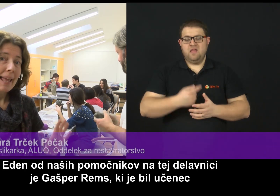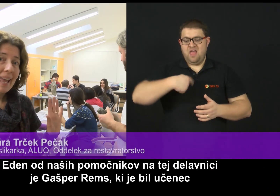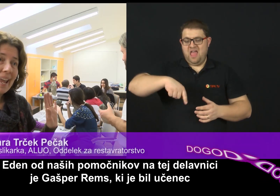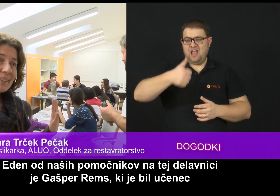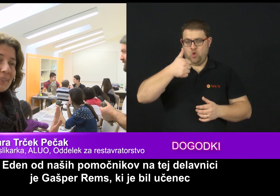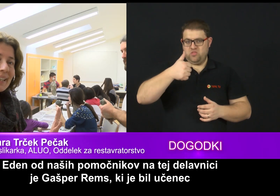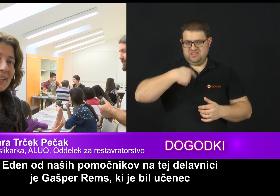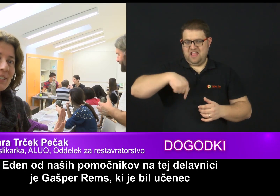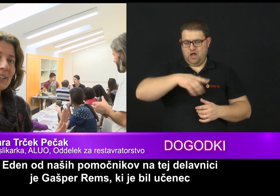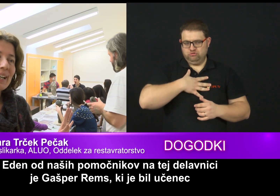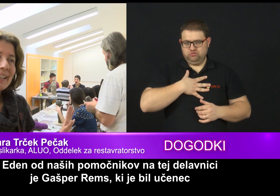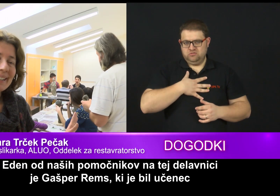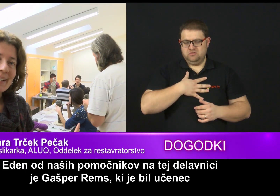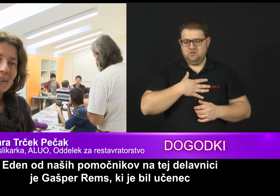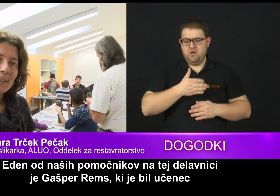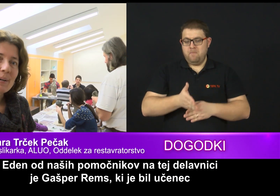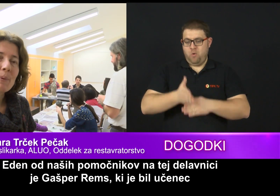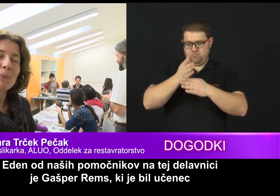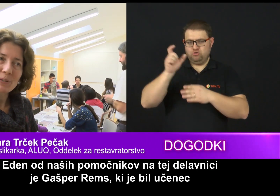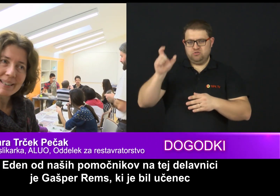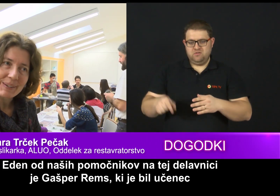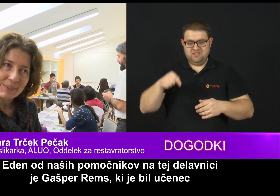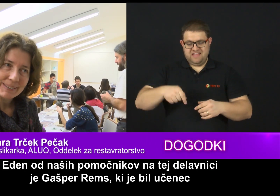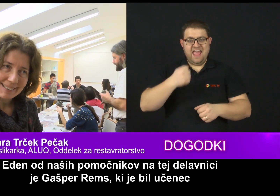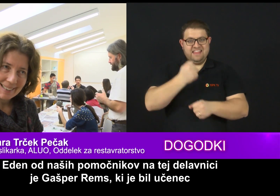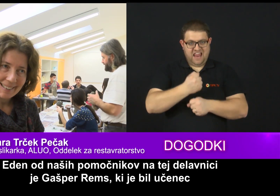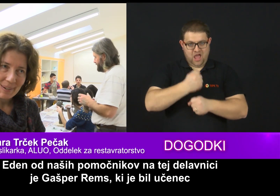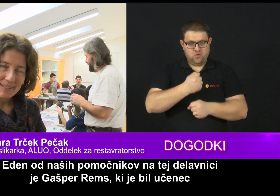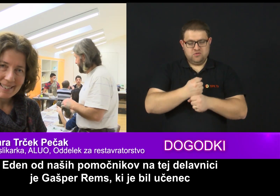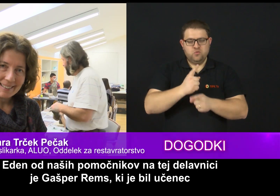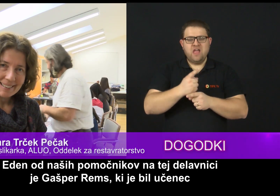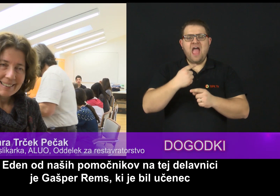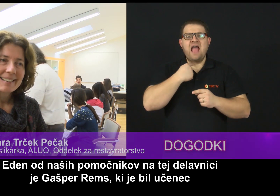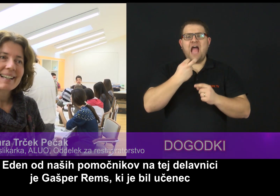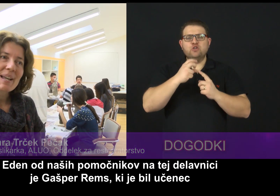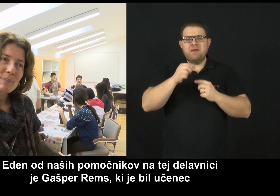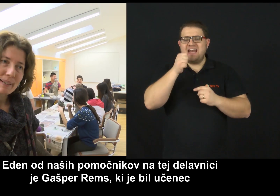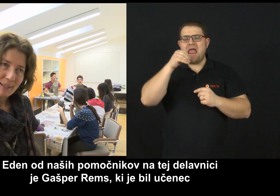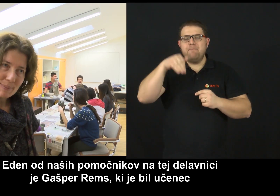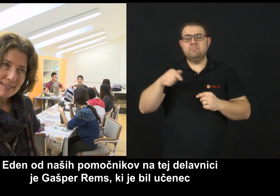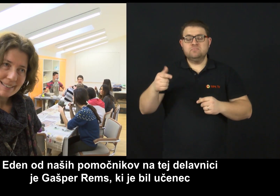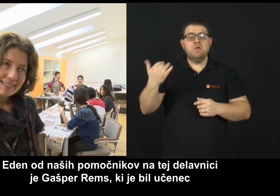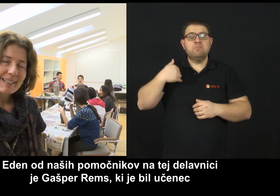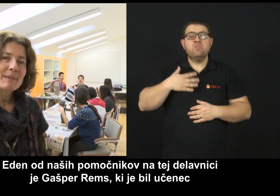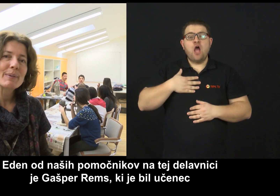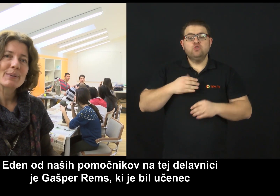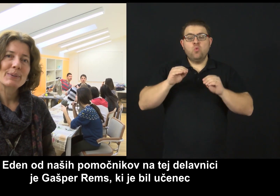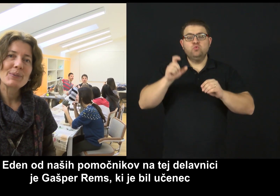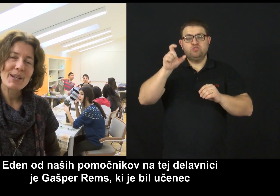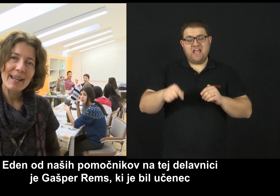Deveda. Eden od naših pomočnikov na tej delavnici je Gašper Rems, ki je bil